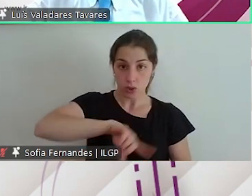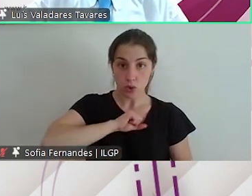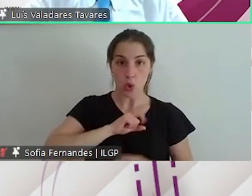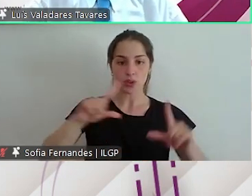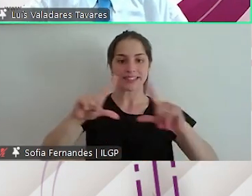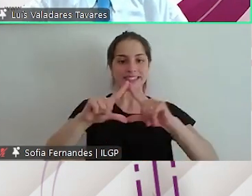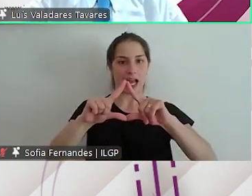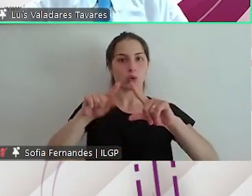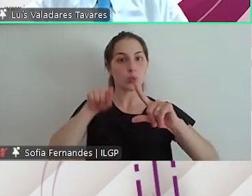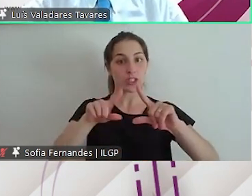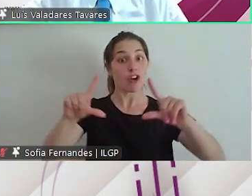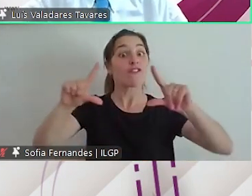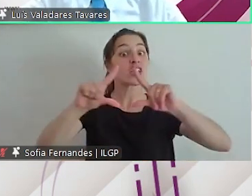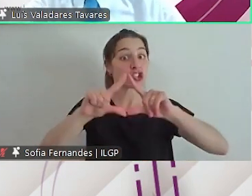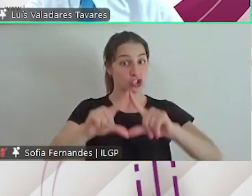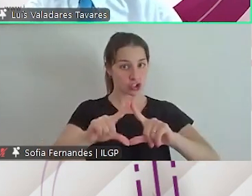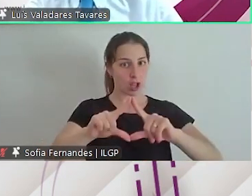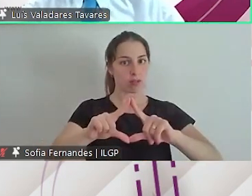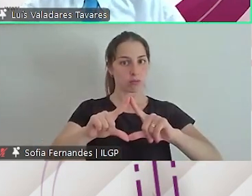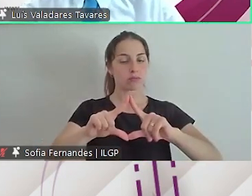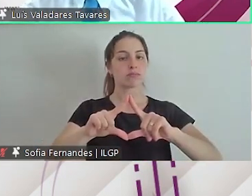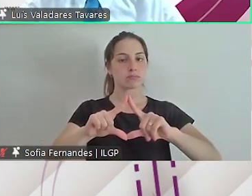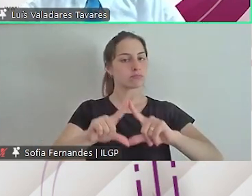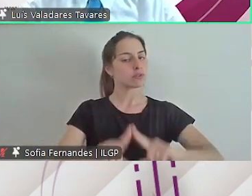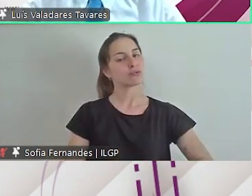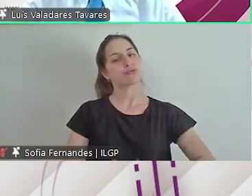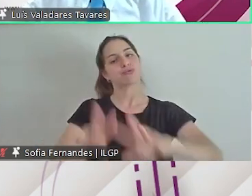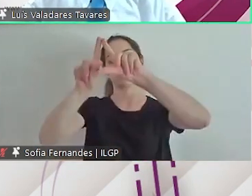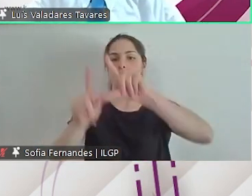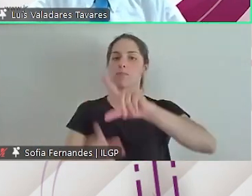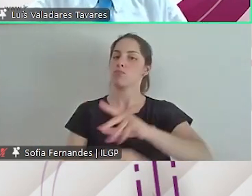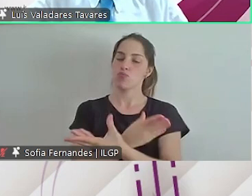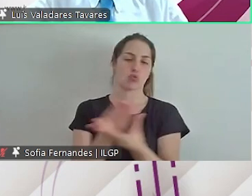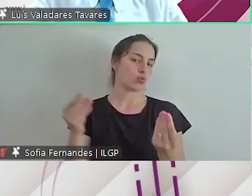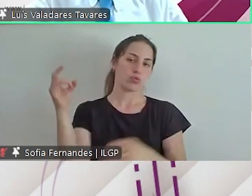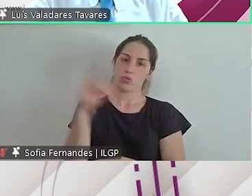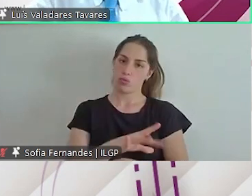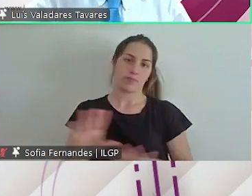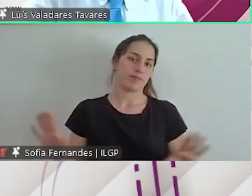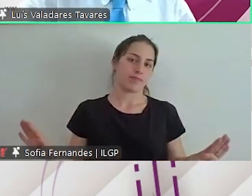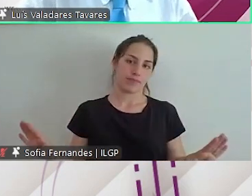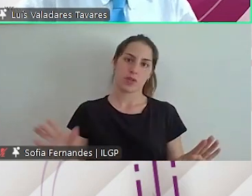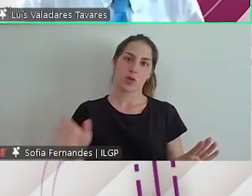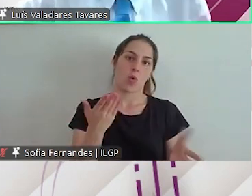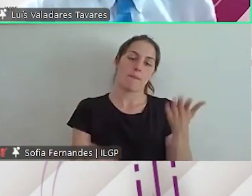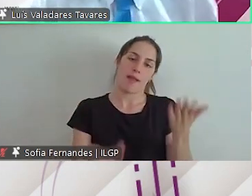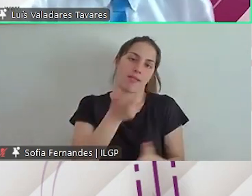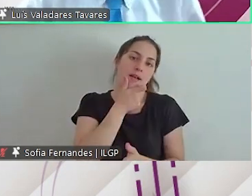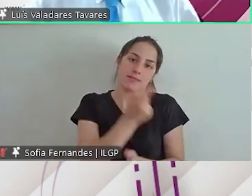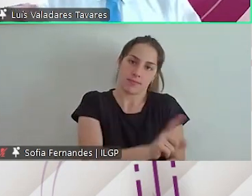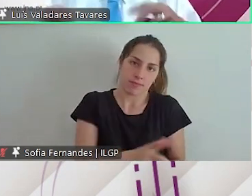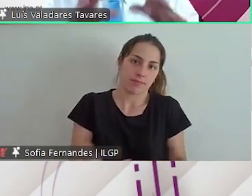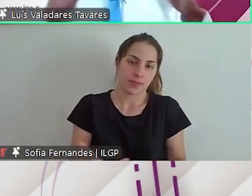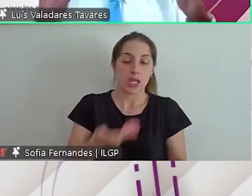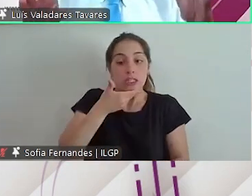triângulo, avançamos muito. Eu talvez, e peço desculpa, estou mesmo aqui a chegar ao limite do tempo, mas não podia deixar de referir, talvez a experiência que eu